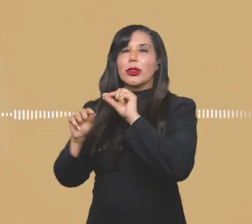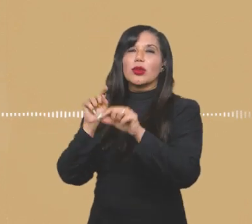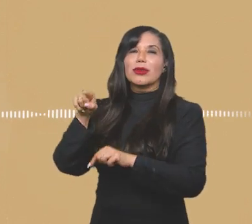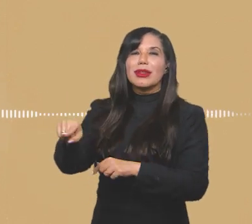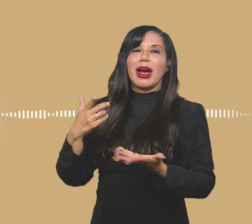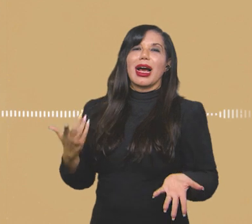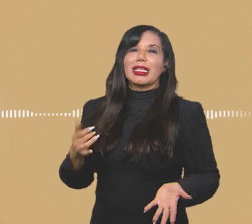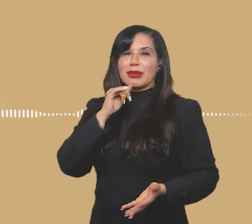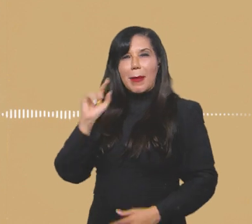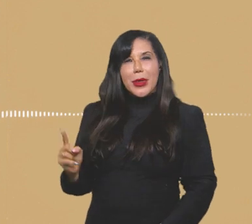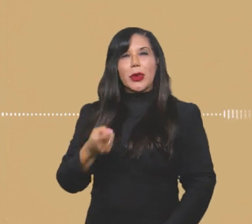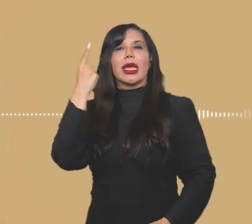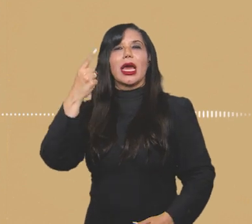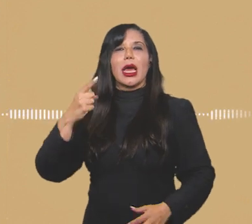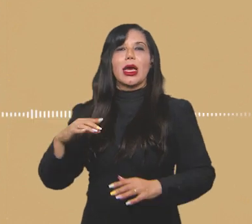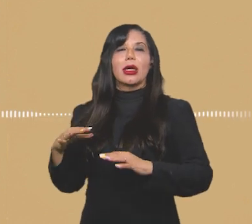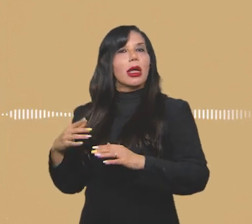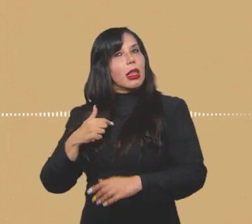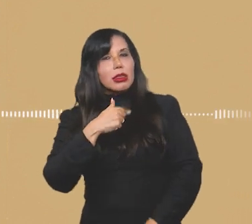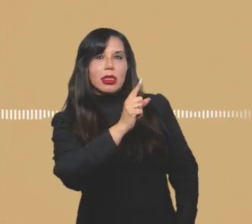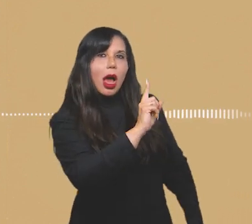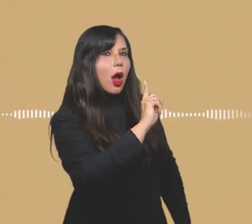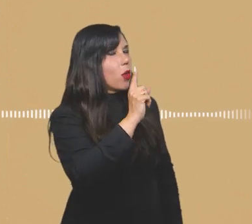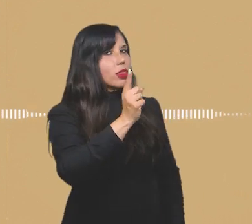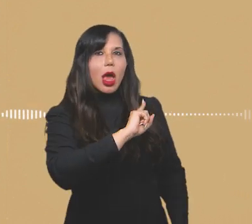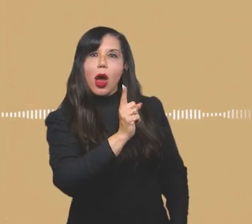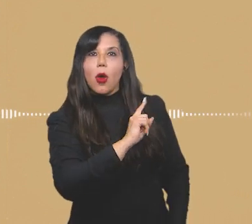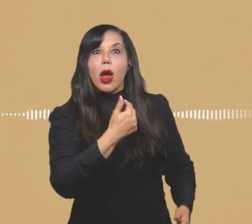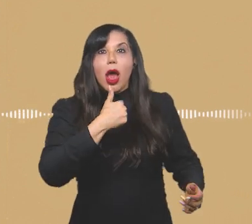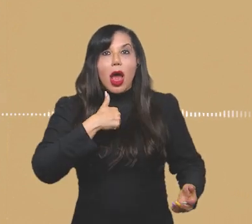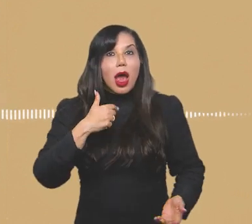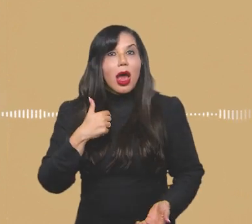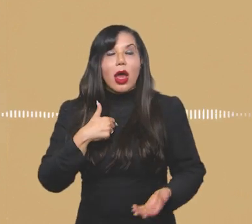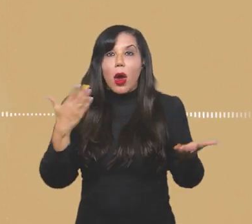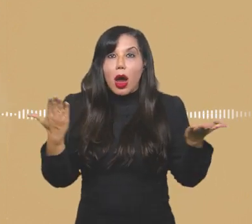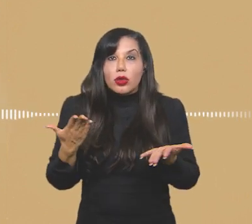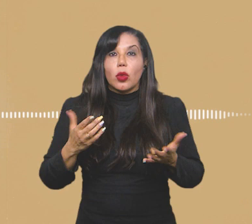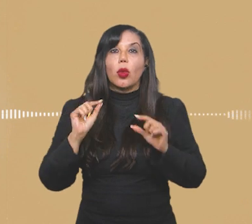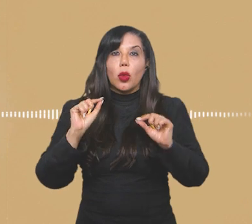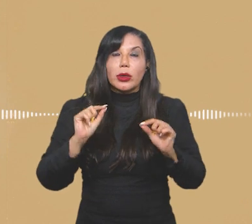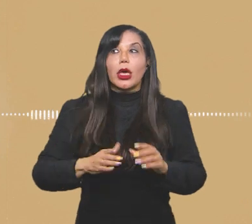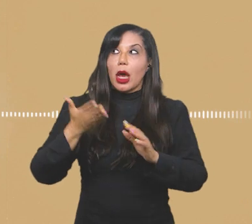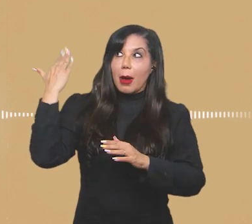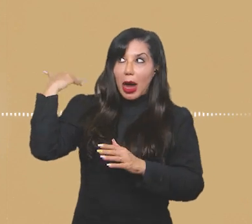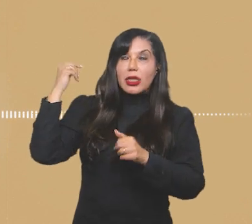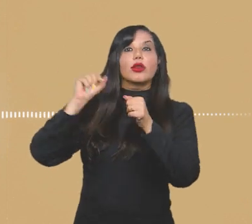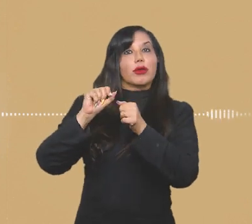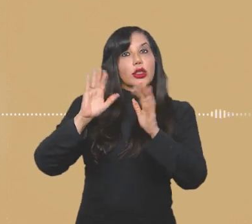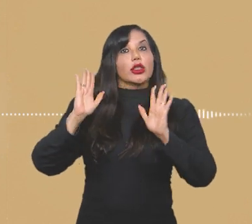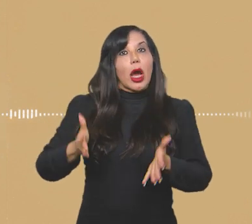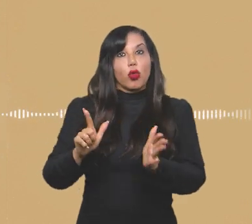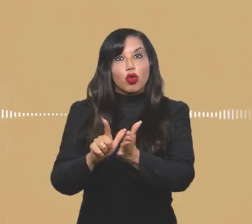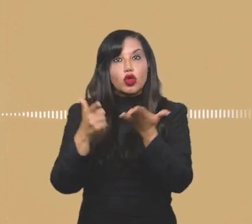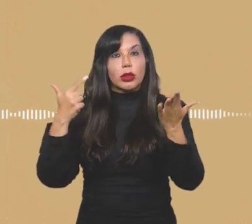o que você faz, você é uma pioneira, um mundo que eu falo, não, eu só estou fazendo o que já era feito.